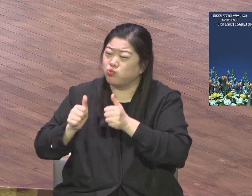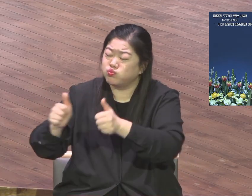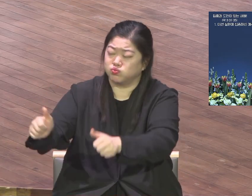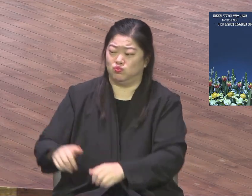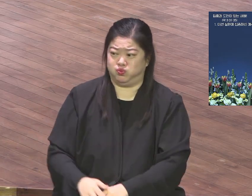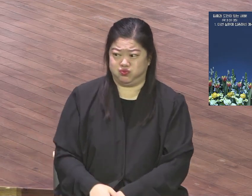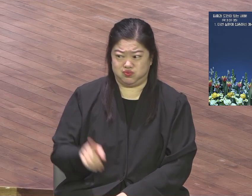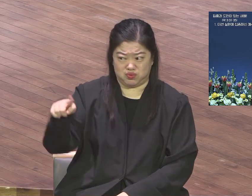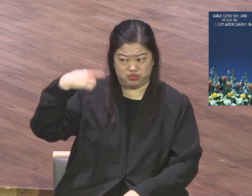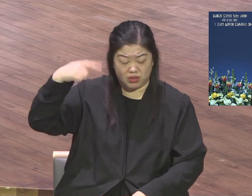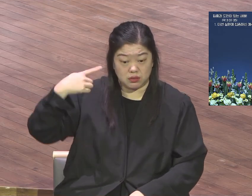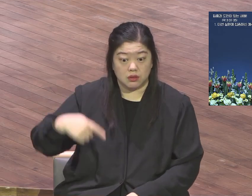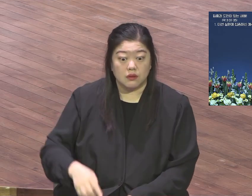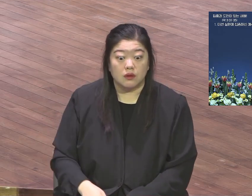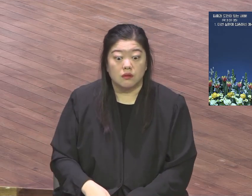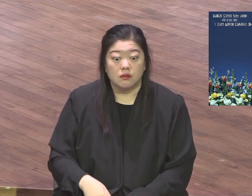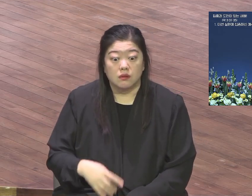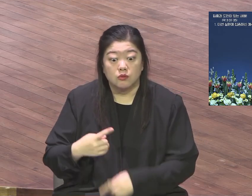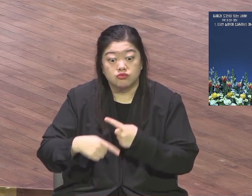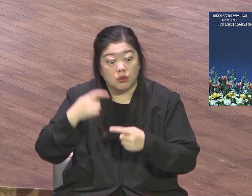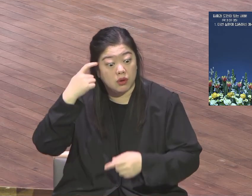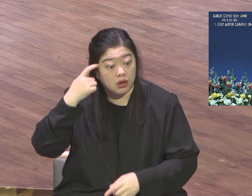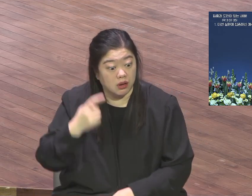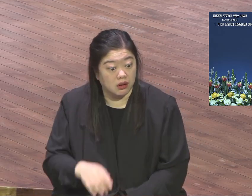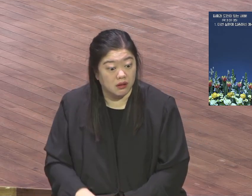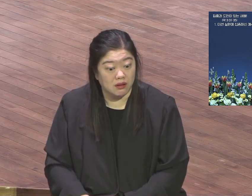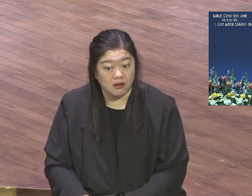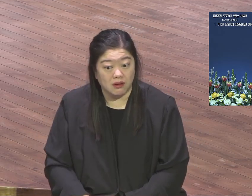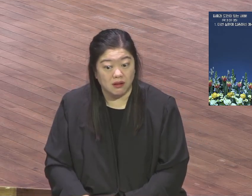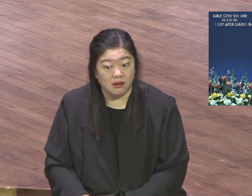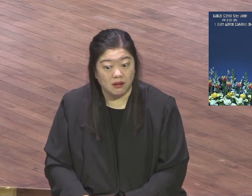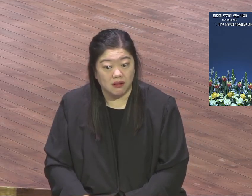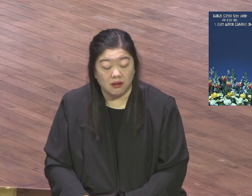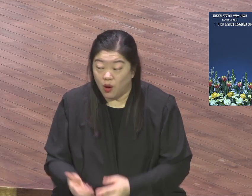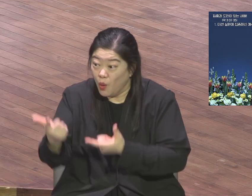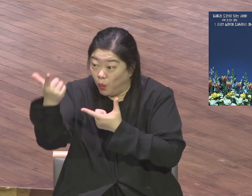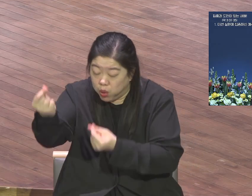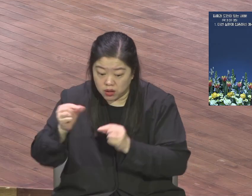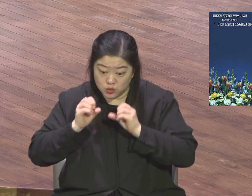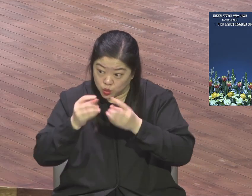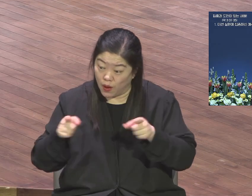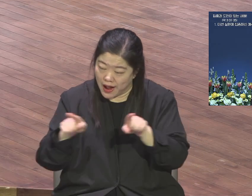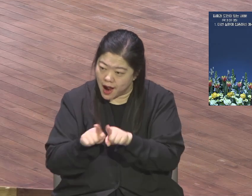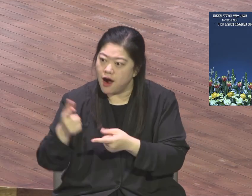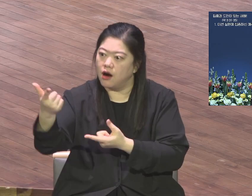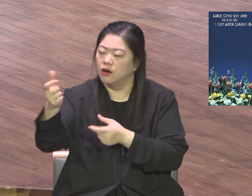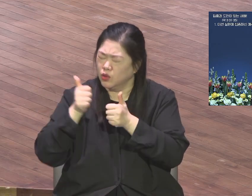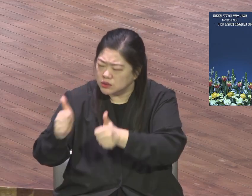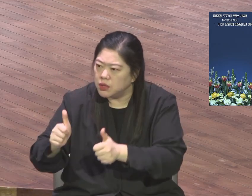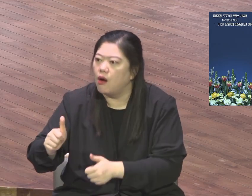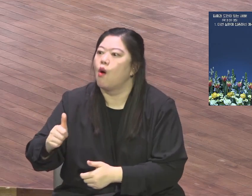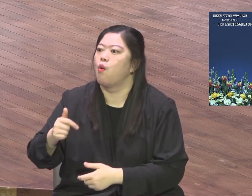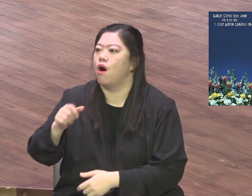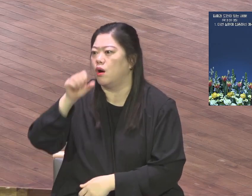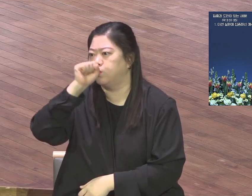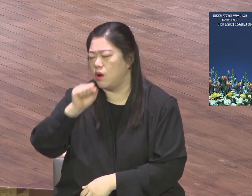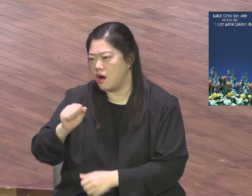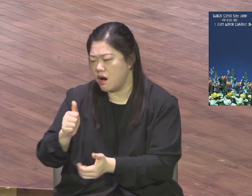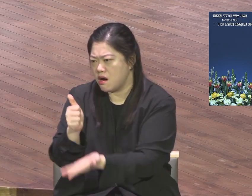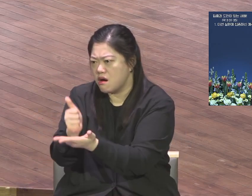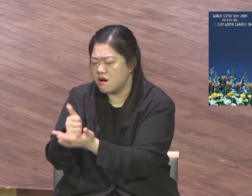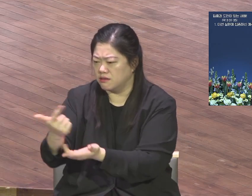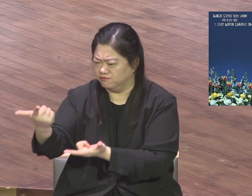니만 기도 나도 기도해. 니 뭐 그렇게 기도를 그렇게 별나게 해. 영적인 부분에 대해서 열심히 가지고